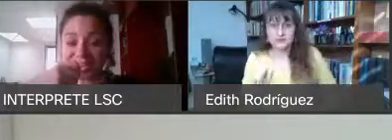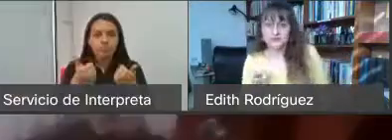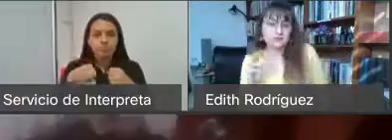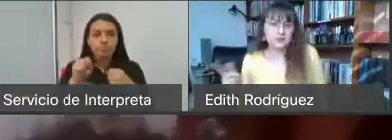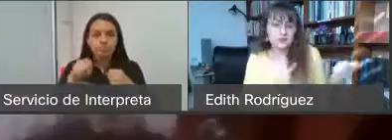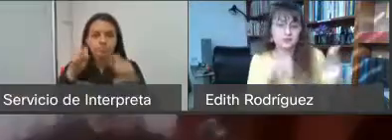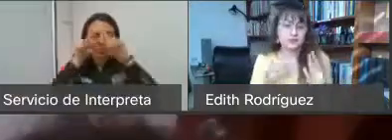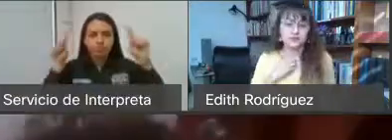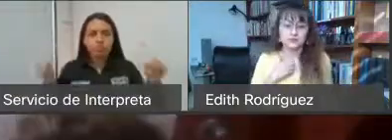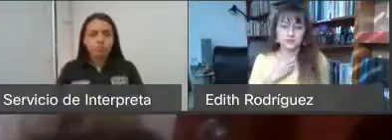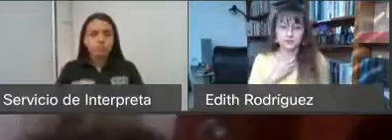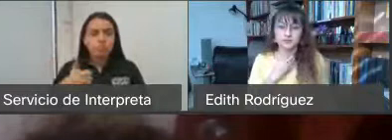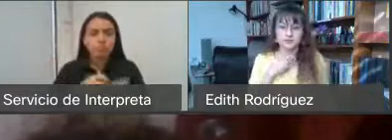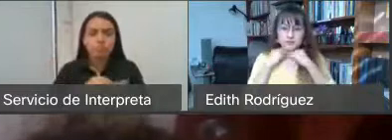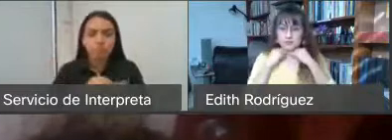Sí, ahí está.